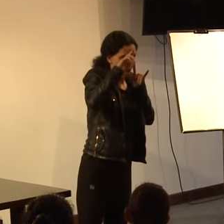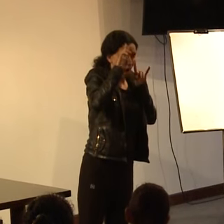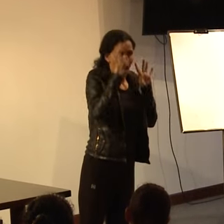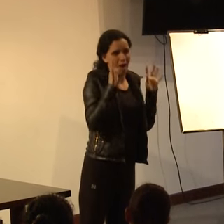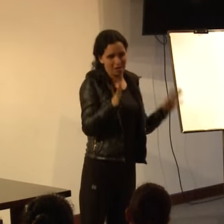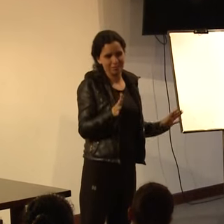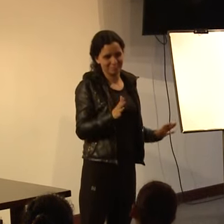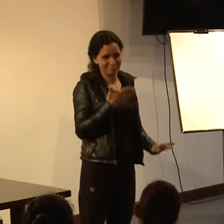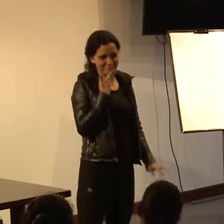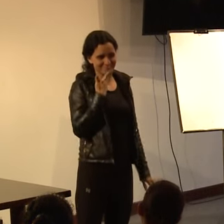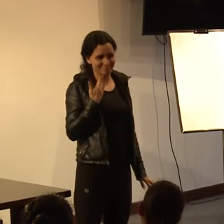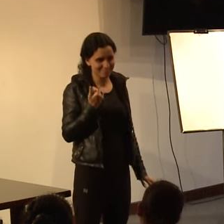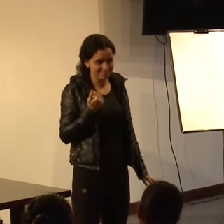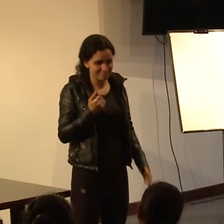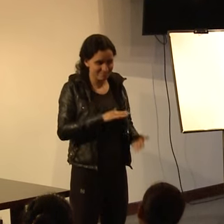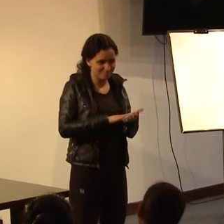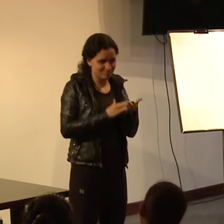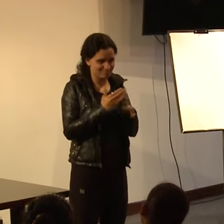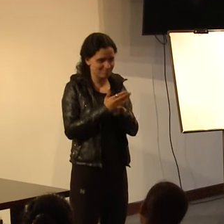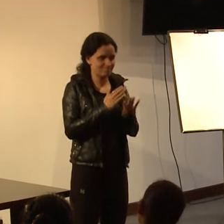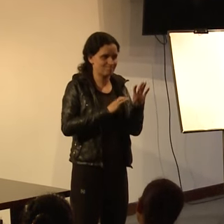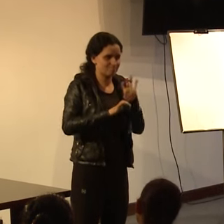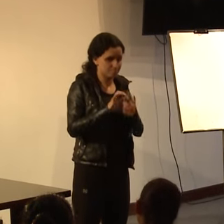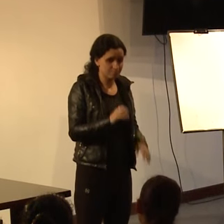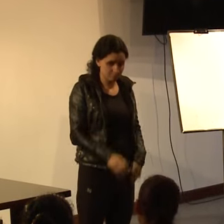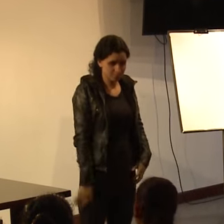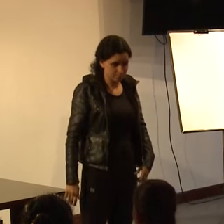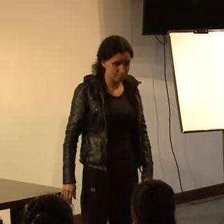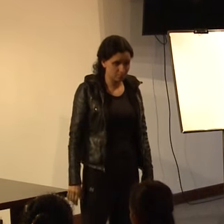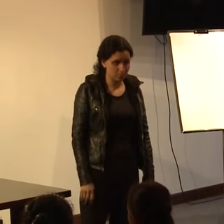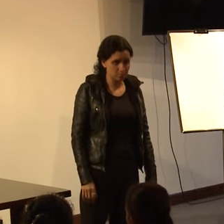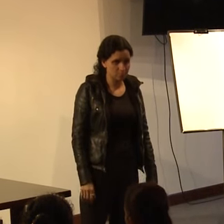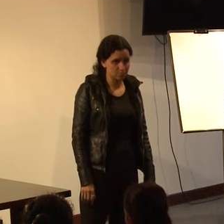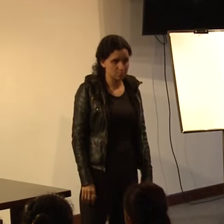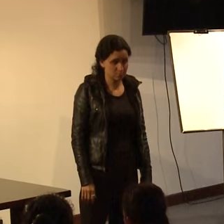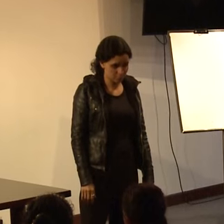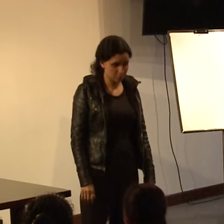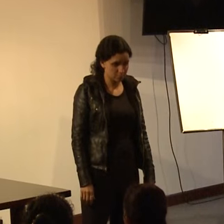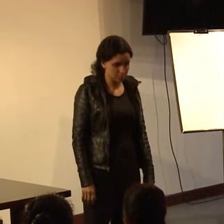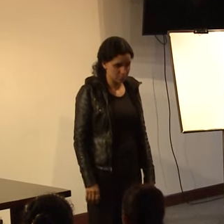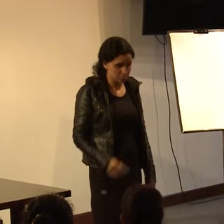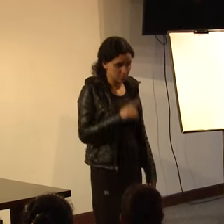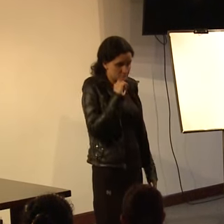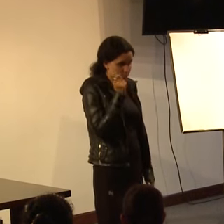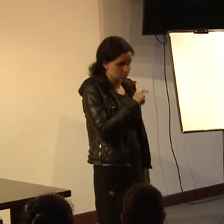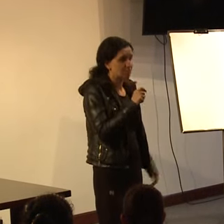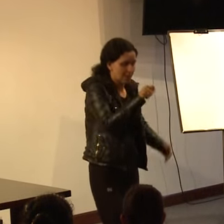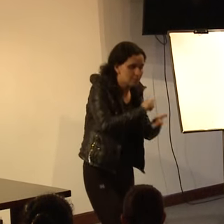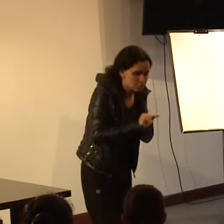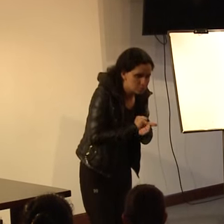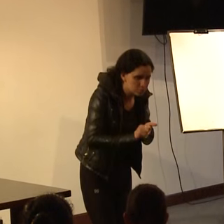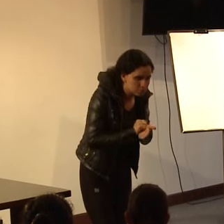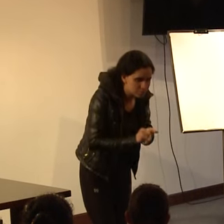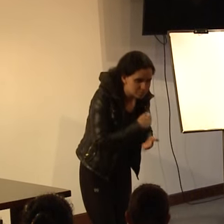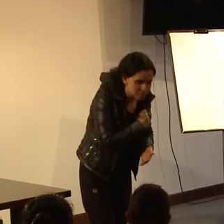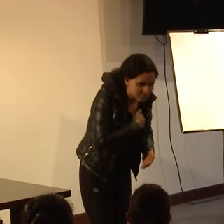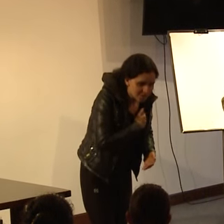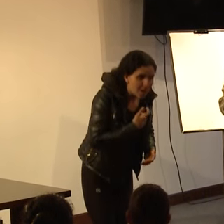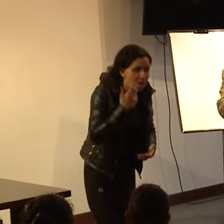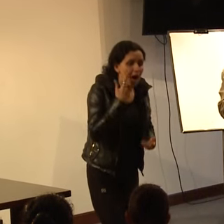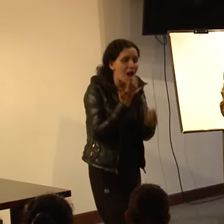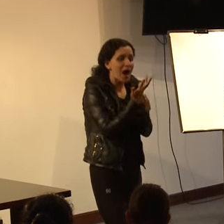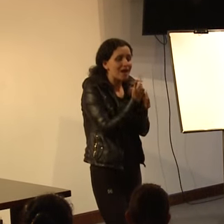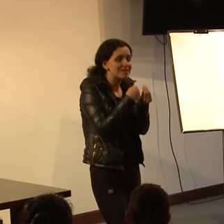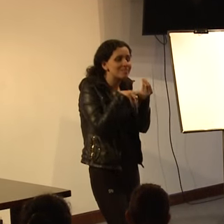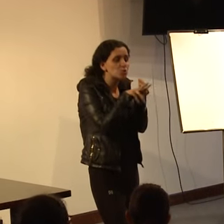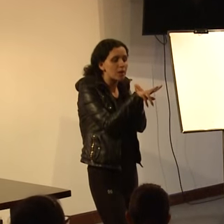maravilloso. ¿Está claro ahí? ¿Sí? ¿Alguien tiene algo que decir frente a eso? Necesito que lo apunten. Dimos que las artes plásticas o